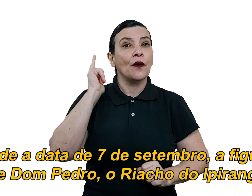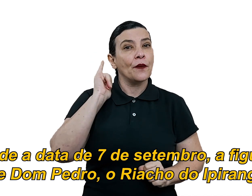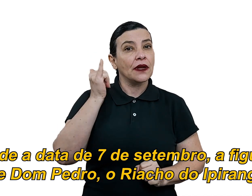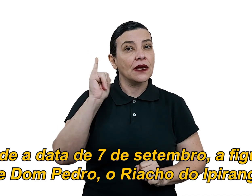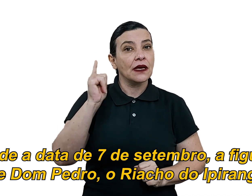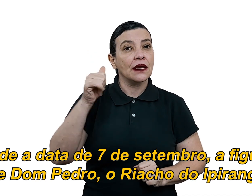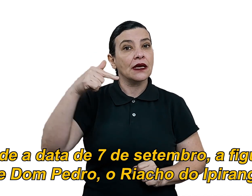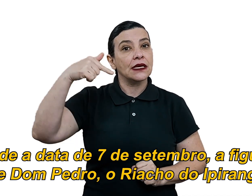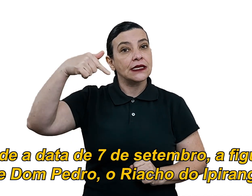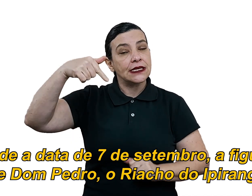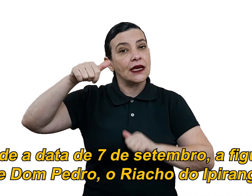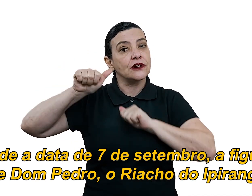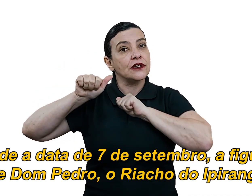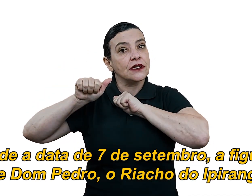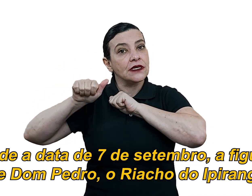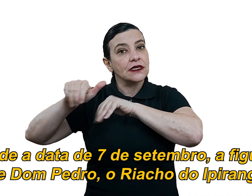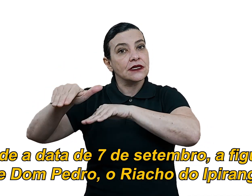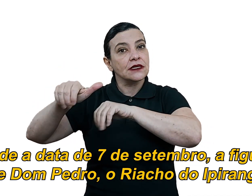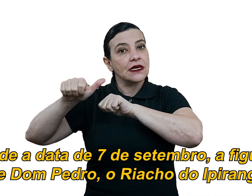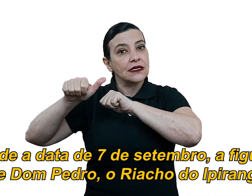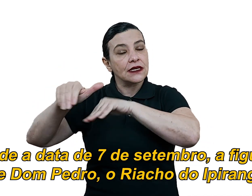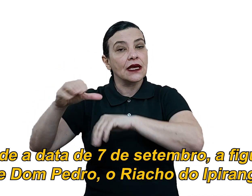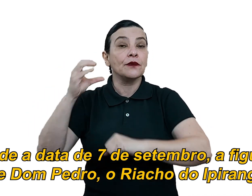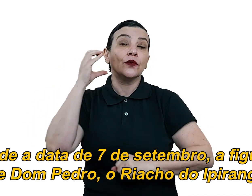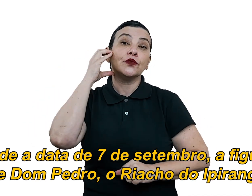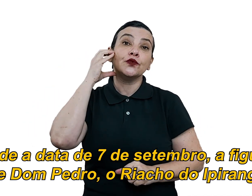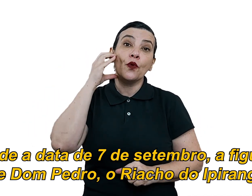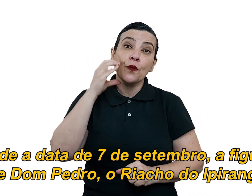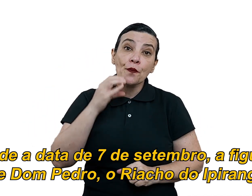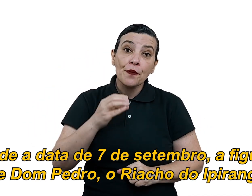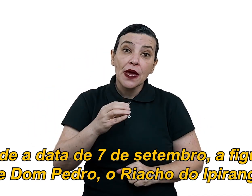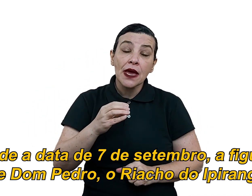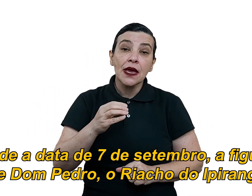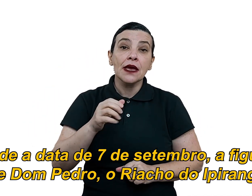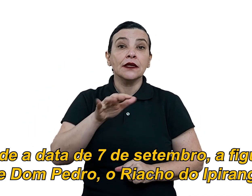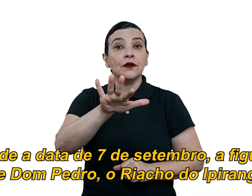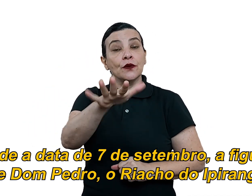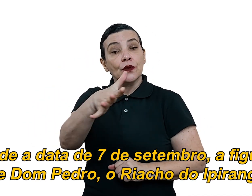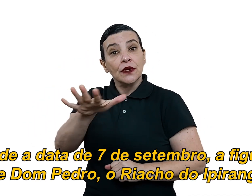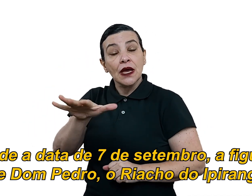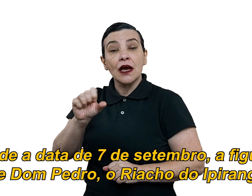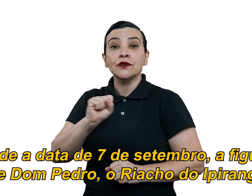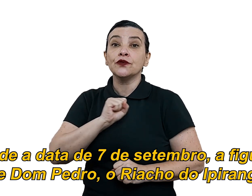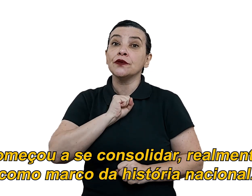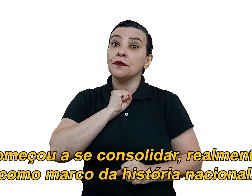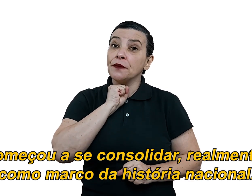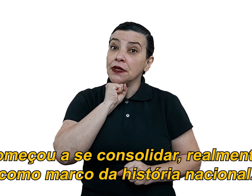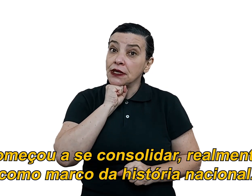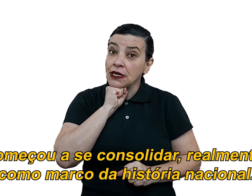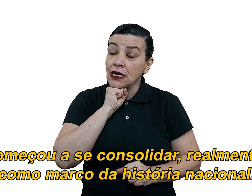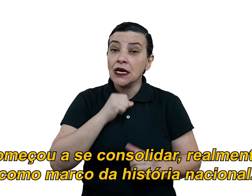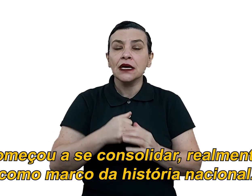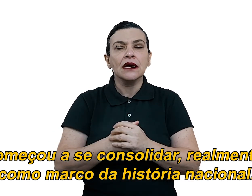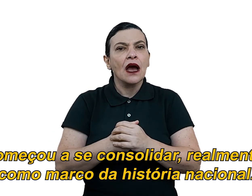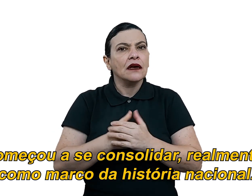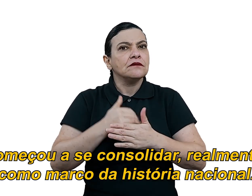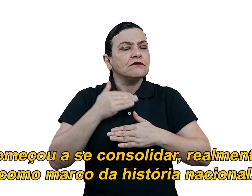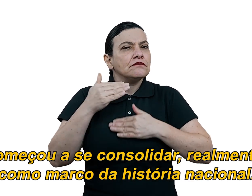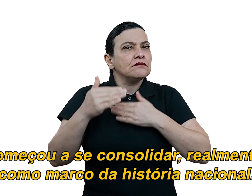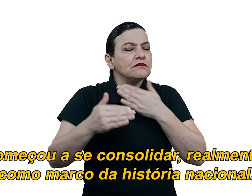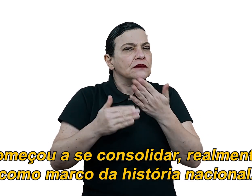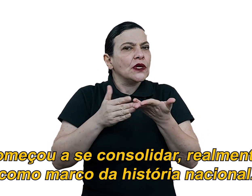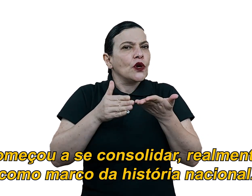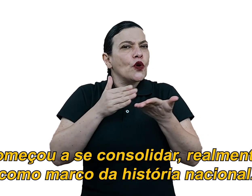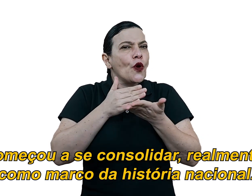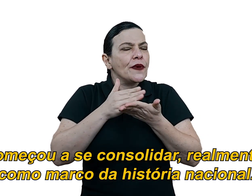a data de 7 de setembro, a figura de Dom Pedro, o Riacho do Ipiranga, começou a